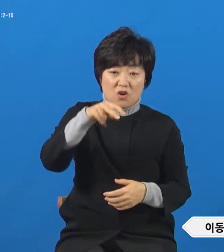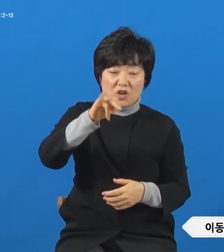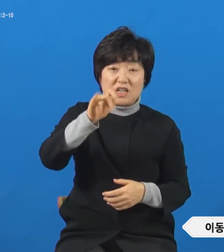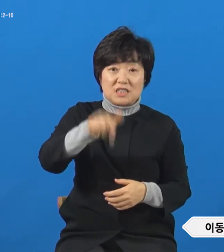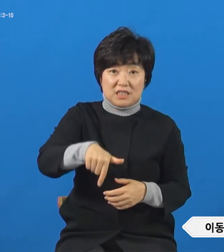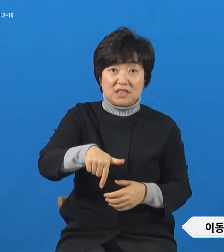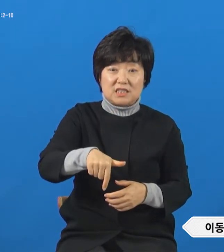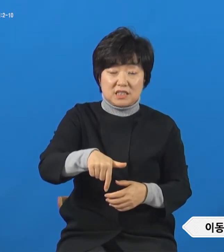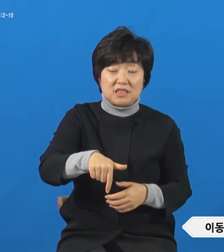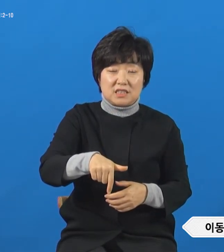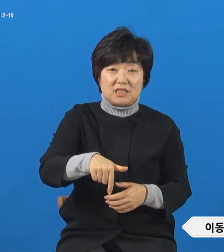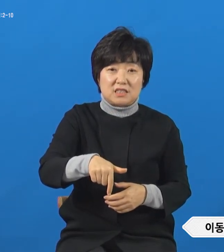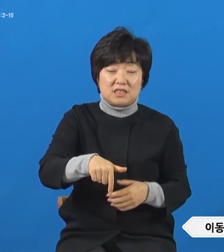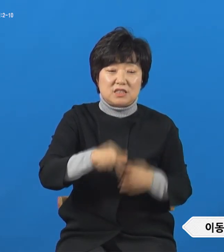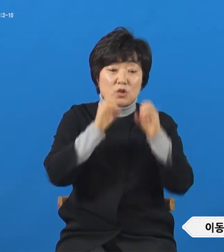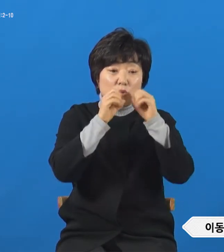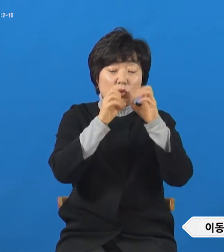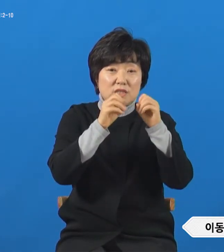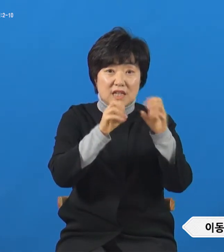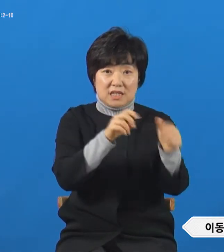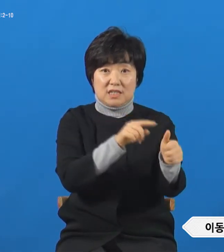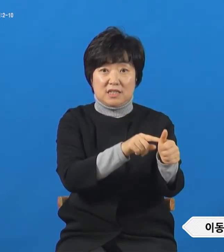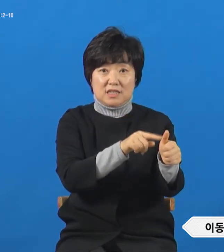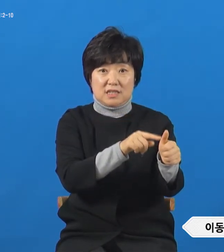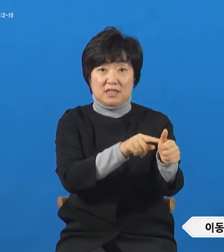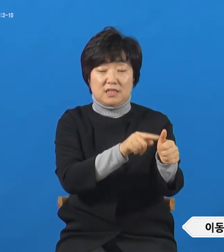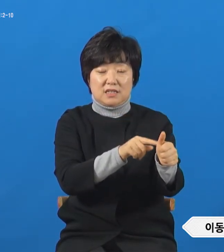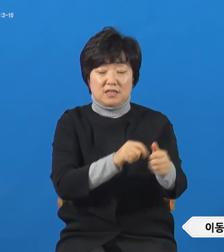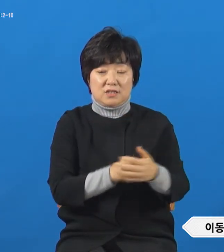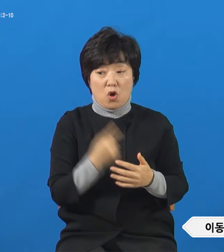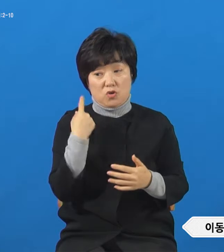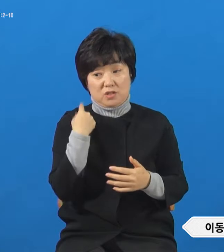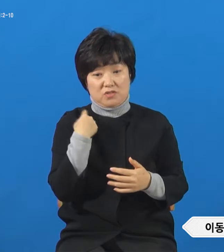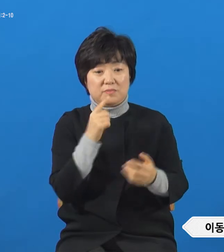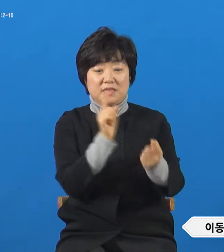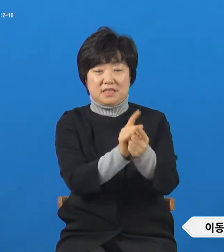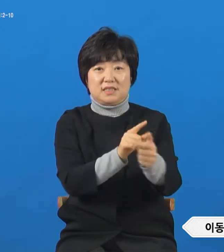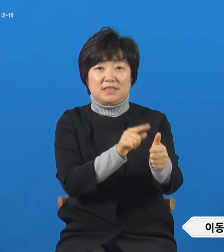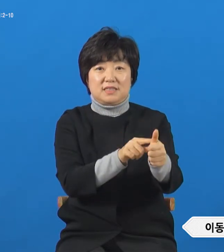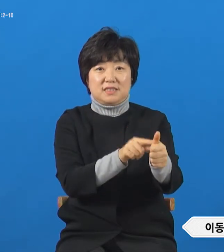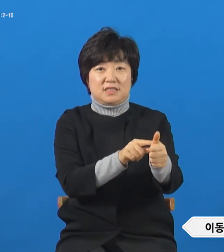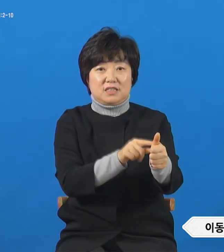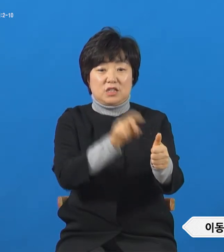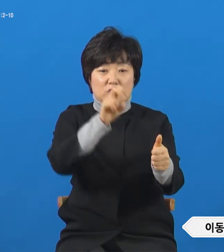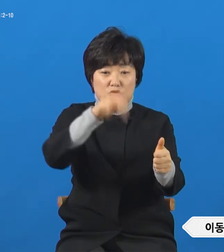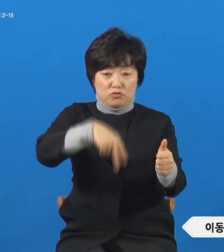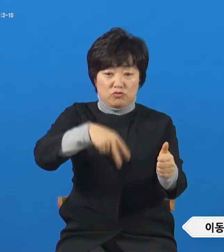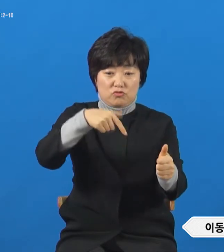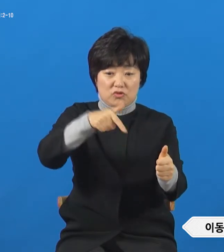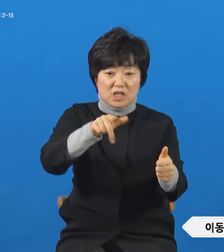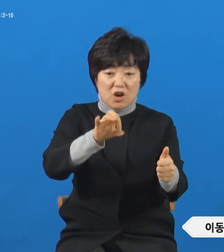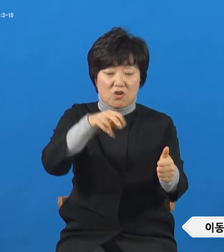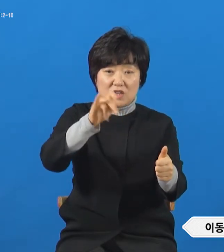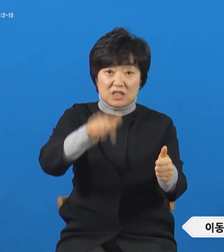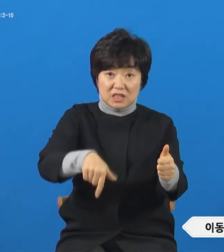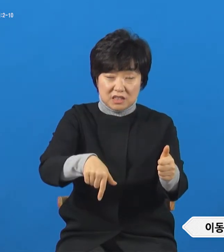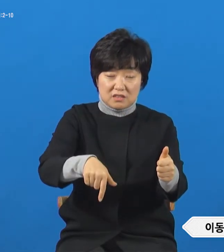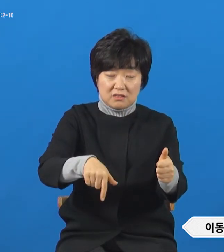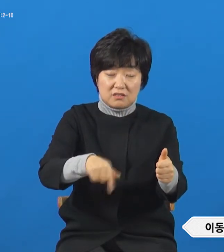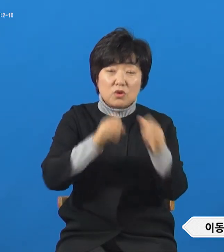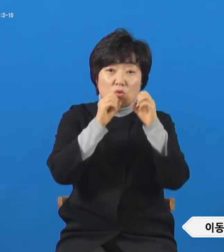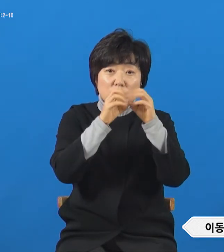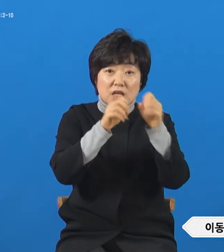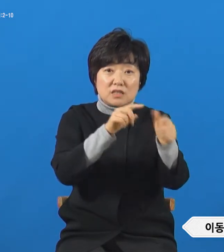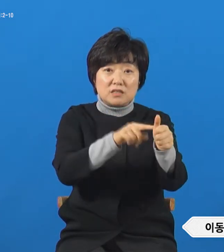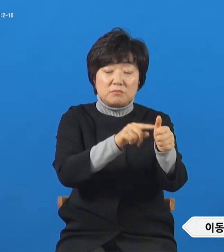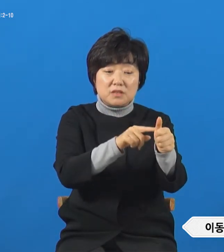유경식이라는 그 당시 전도사님이었어요. 지금 목사님이 되는데 어제도 제가 이분 만났는데요. 네. 유경식